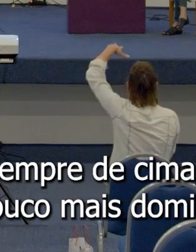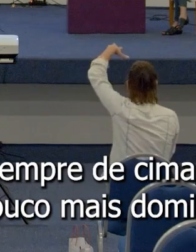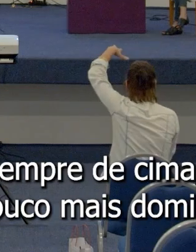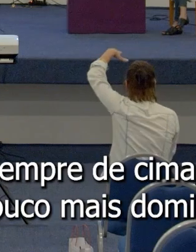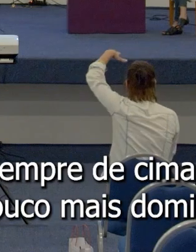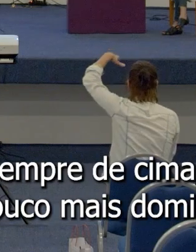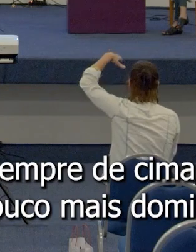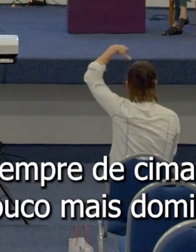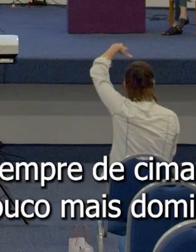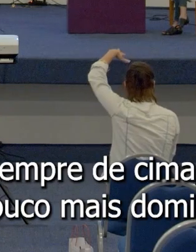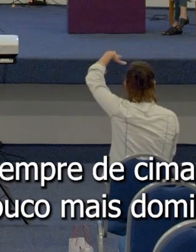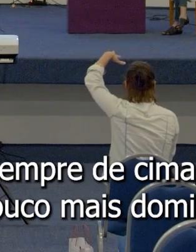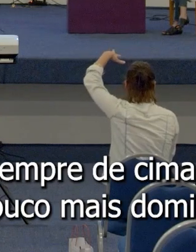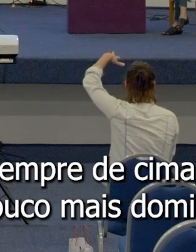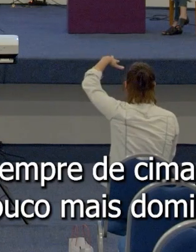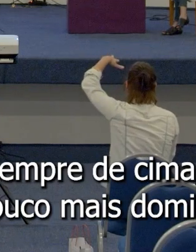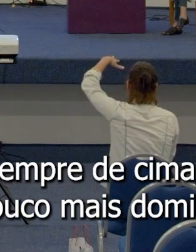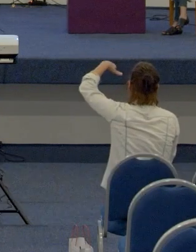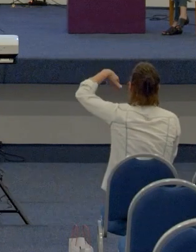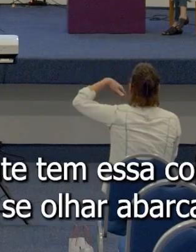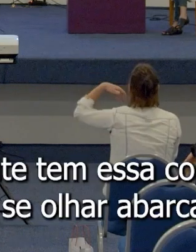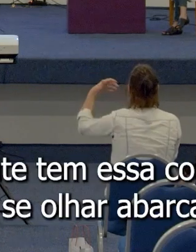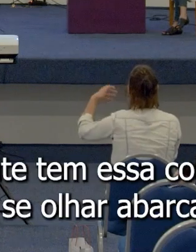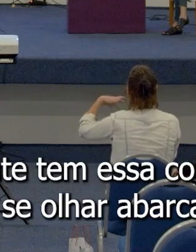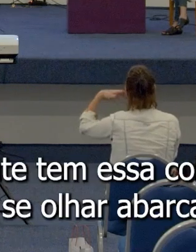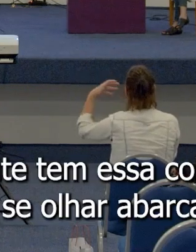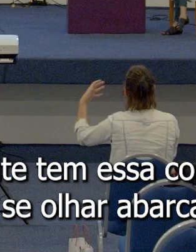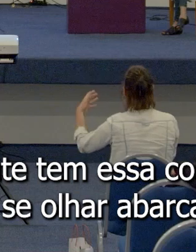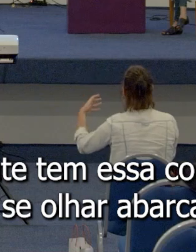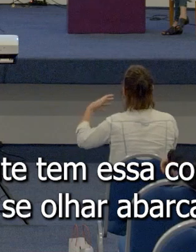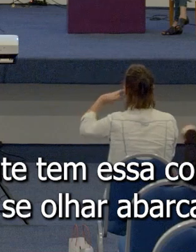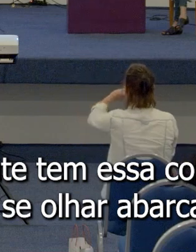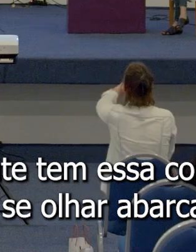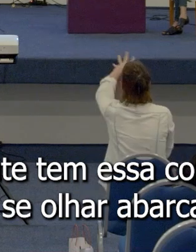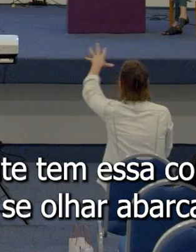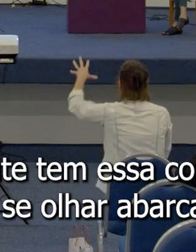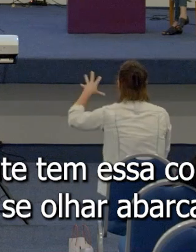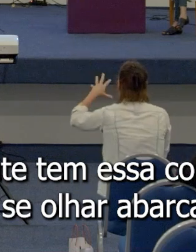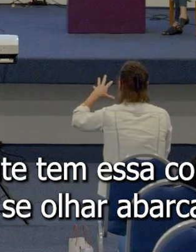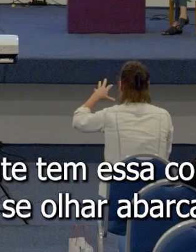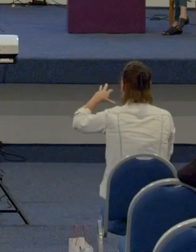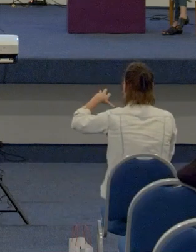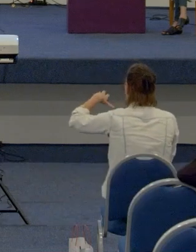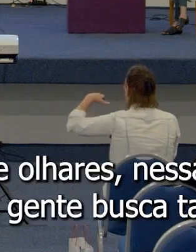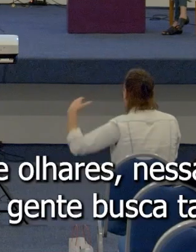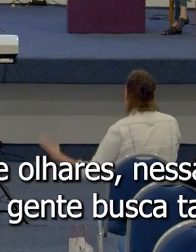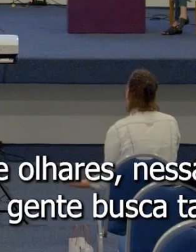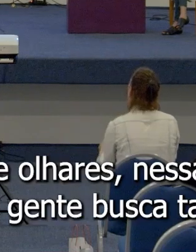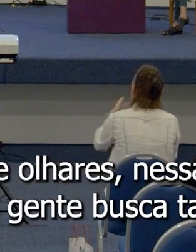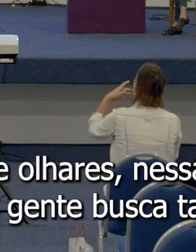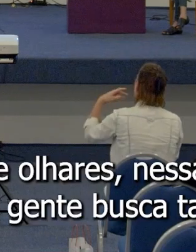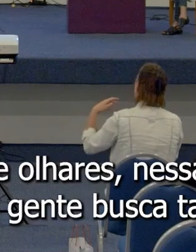esse olhar sempre de cima, que é um olhar um pouco mais dominante. Na geografia, a gente tem essa coisa da paisagem, de ser o que o olhar abarca, né?